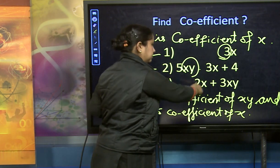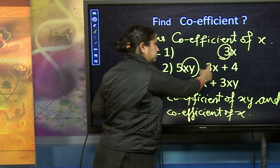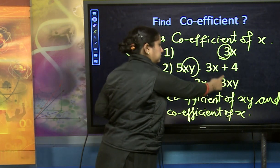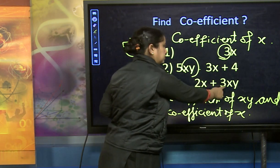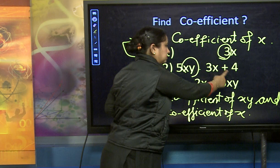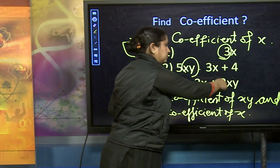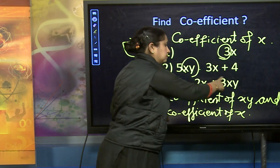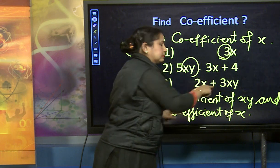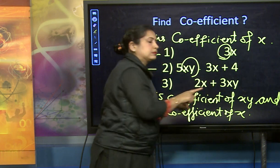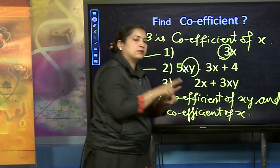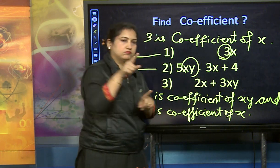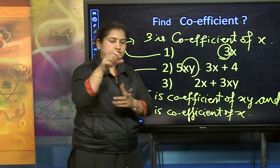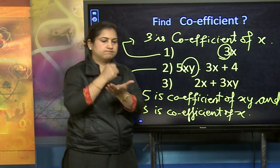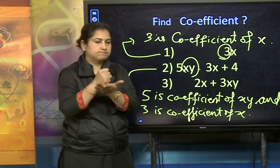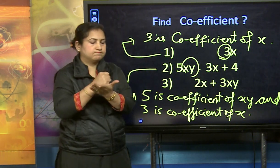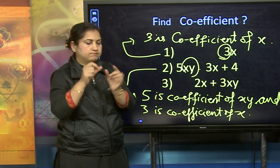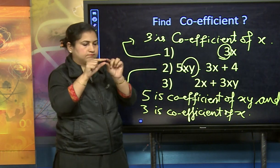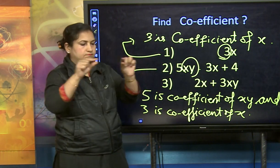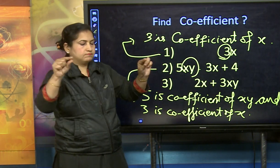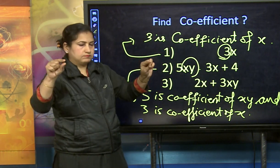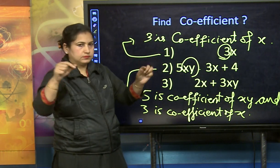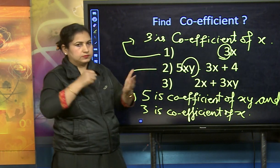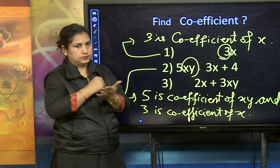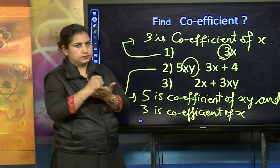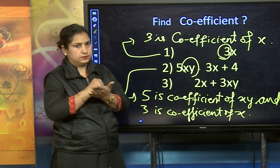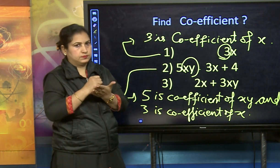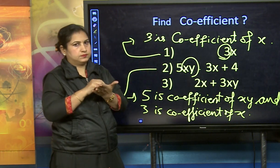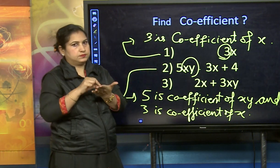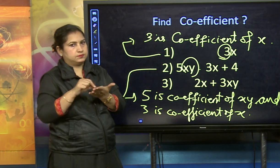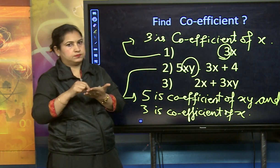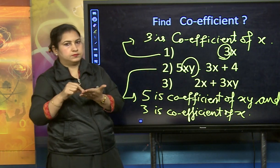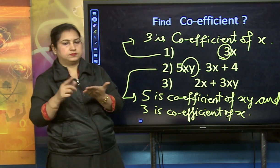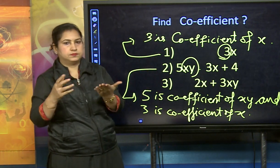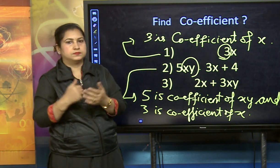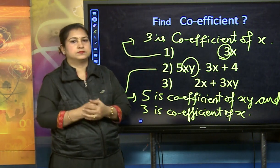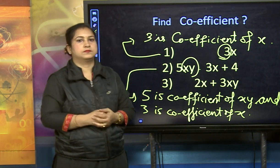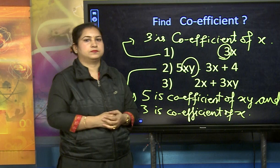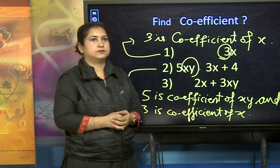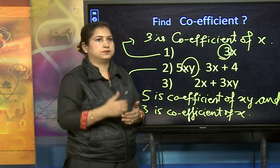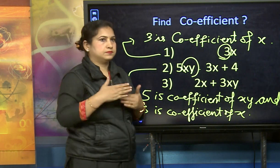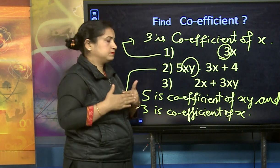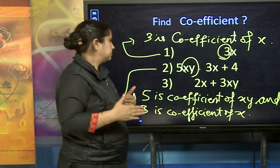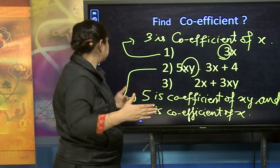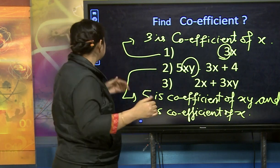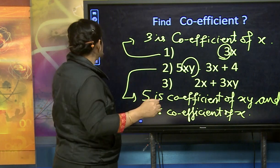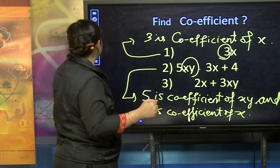ब्लुटूथ तीन तो उसी तरह से आपको अभ्यास करना होगा सवालों का है आगे बढ़ते